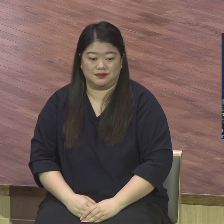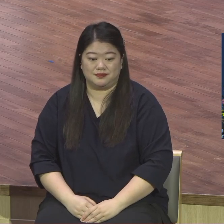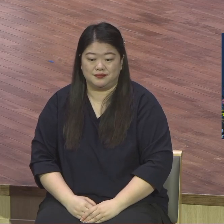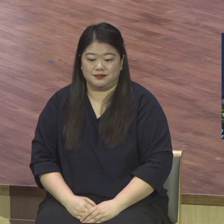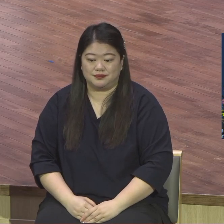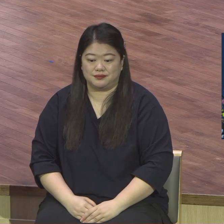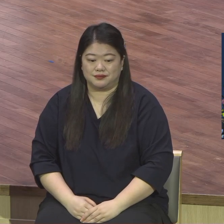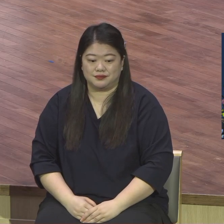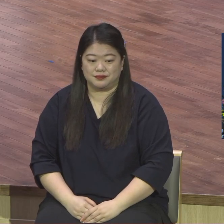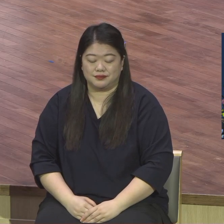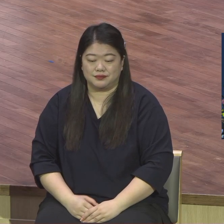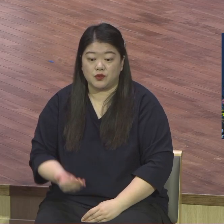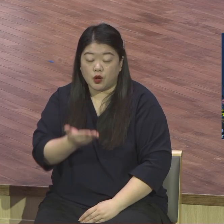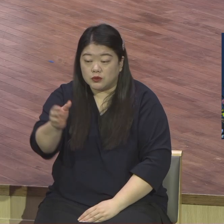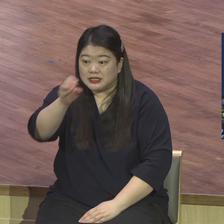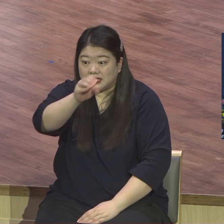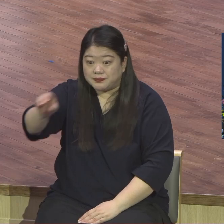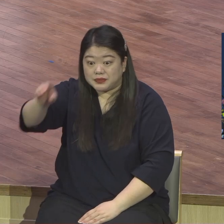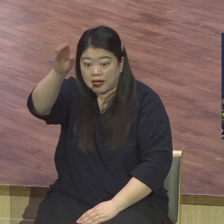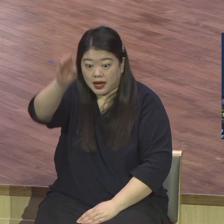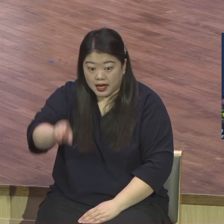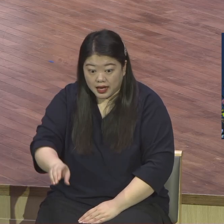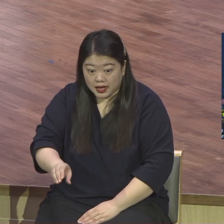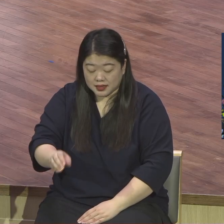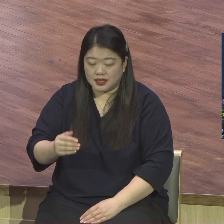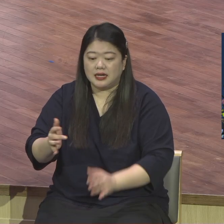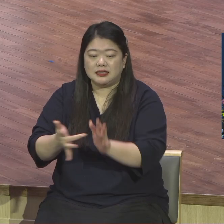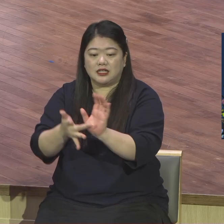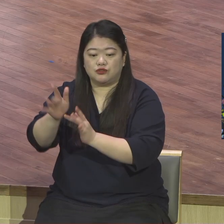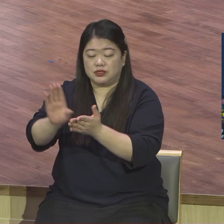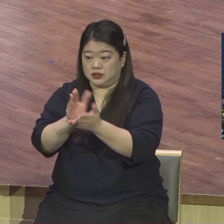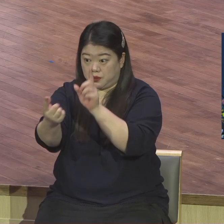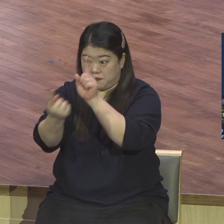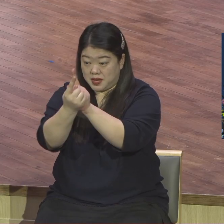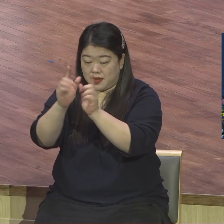때 우리는 두 가지 사실을 놓치지 말아야 됩니다. 한 가지는 우리가